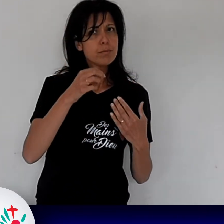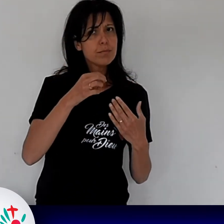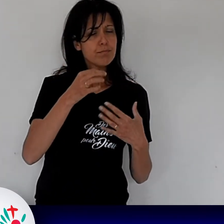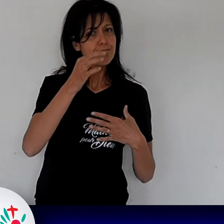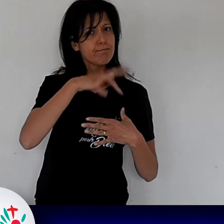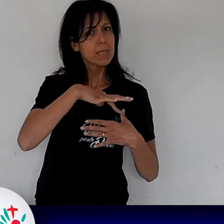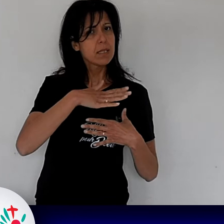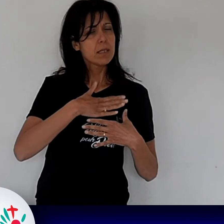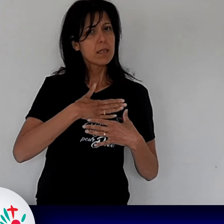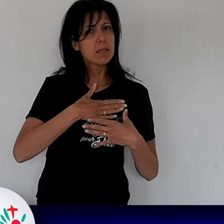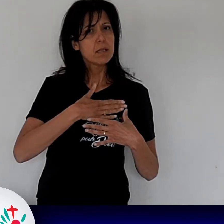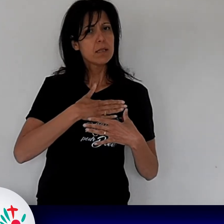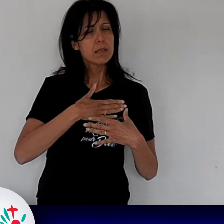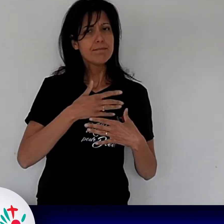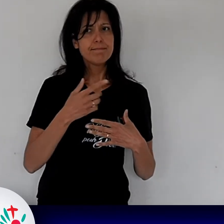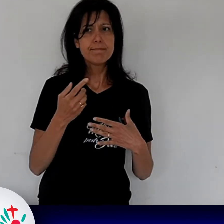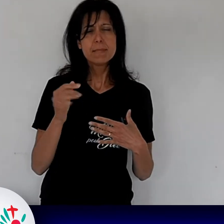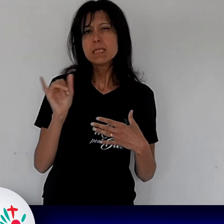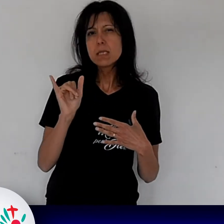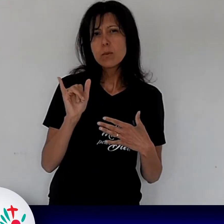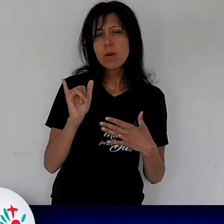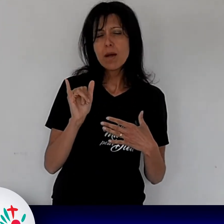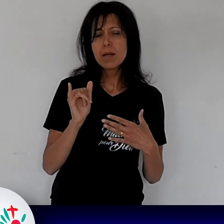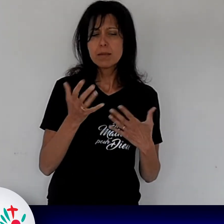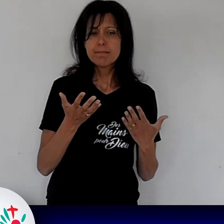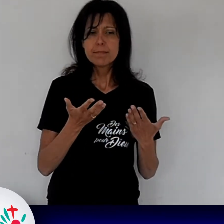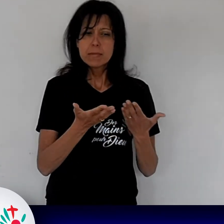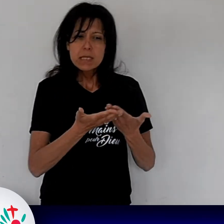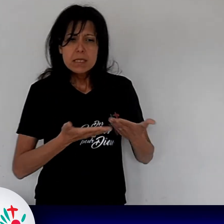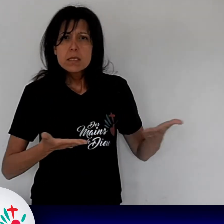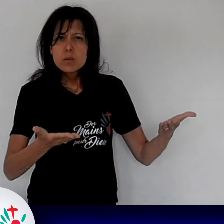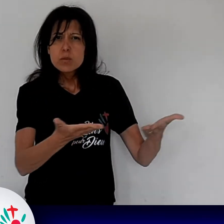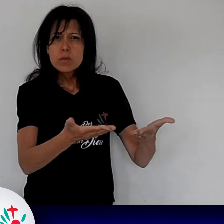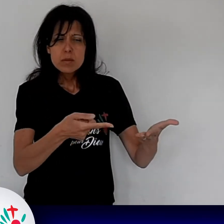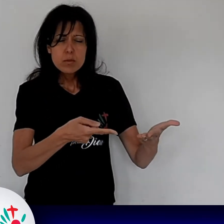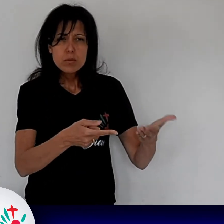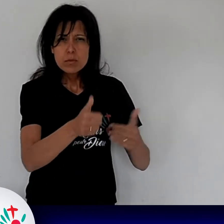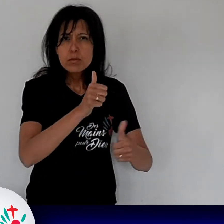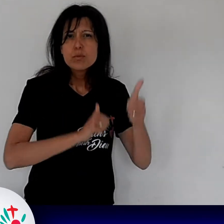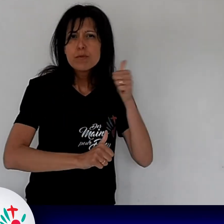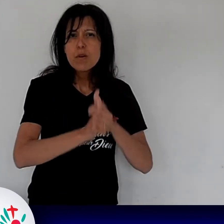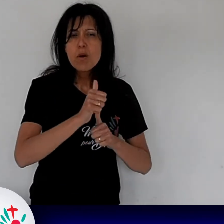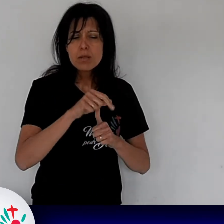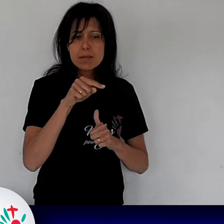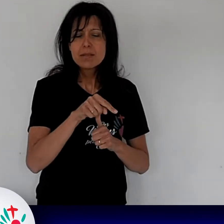afflictions sont pour un temps, un moment,